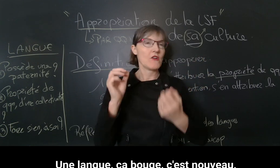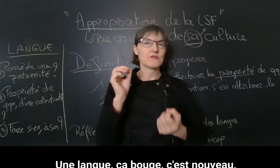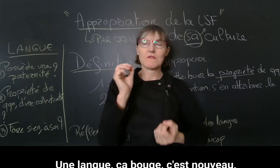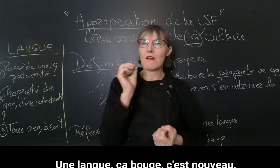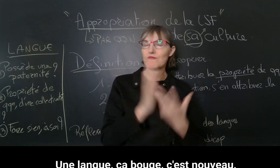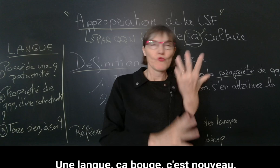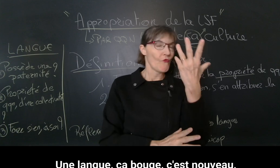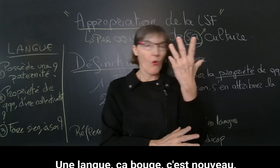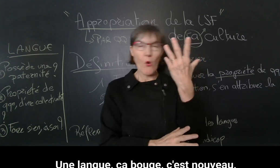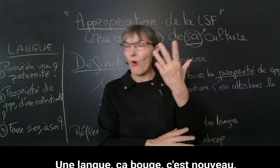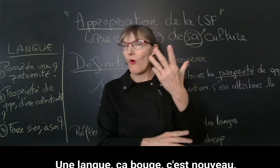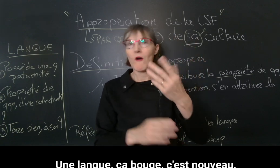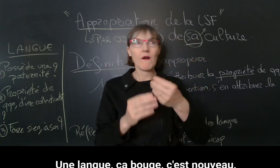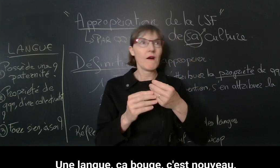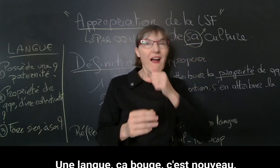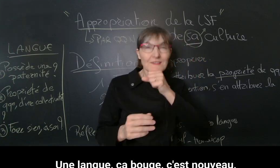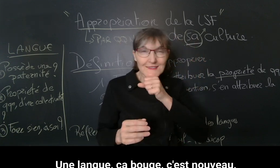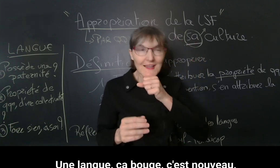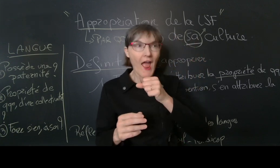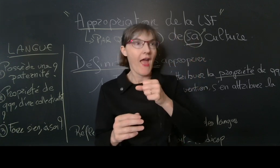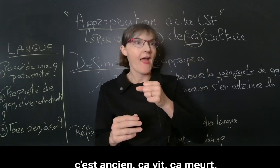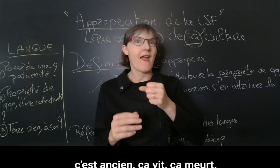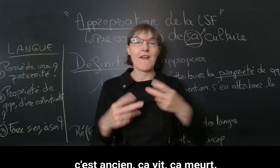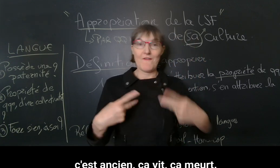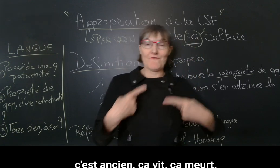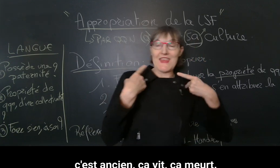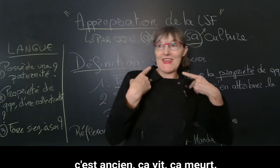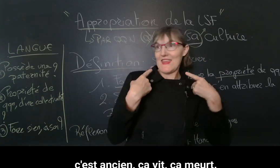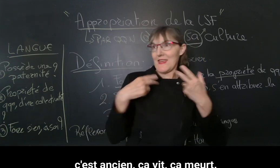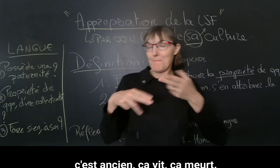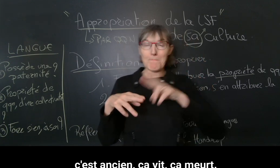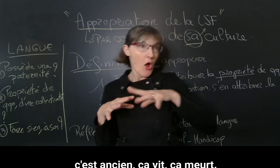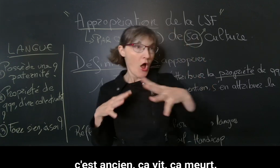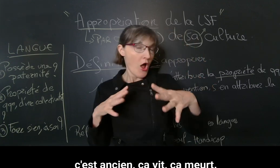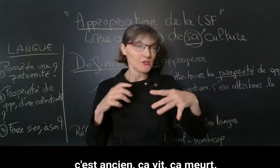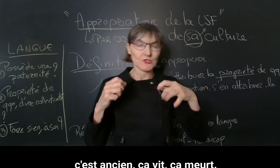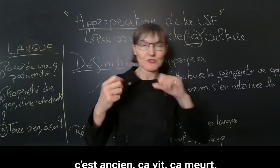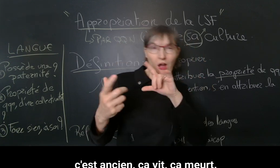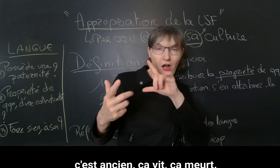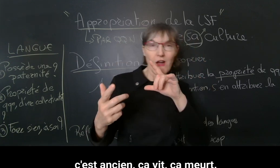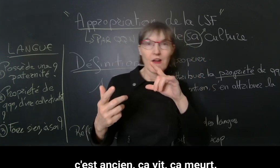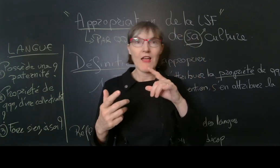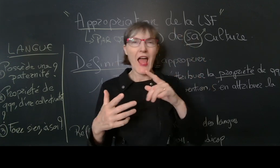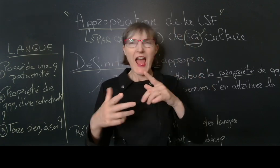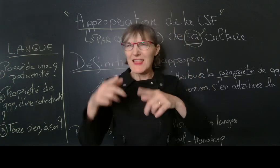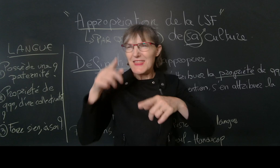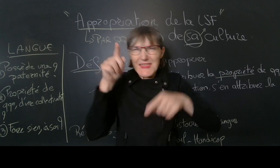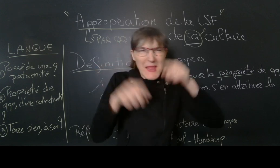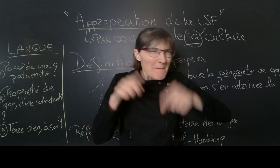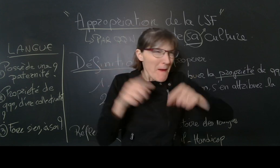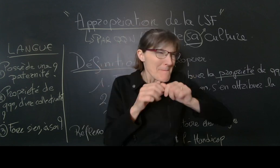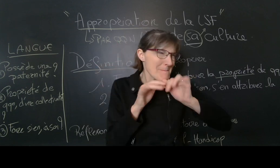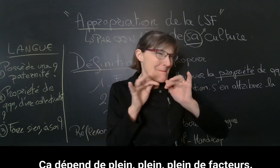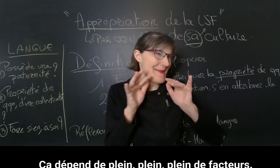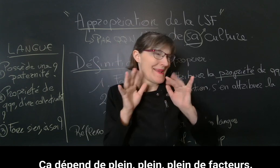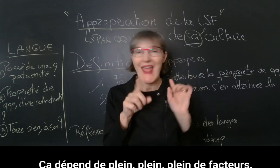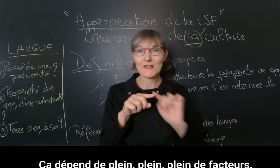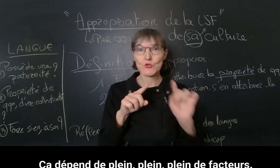ça bouge c'est nouveau c'est ancien sa vie ça meurt ça dépend de